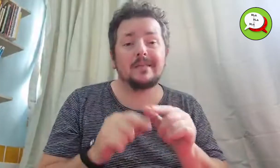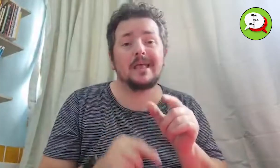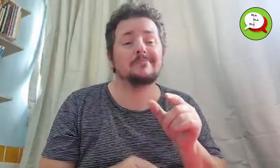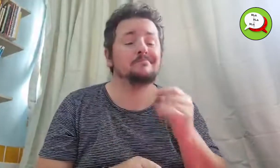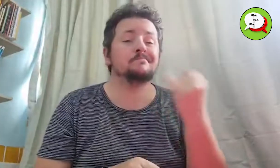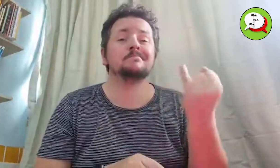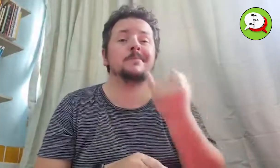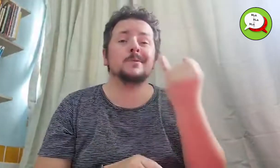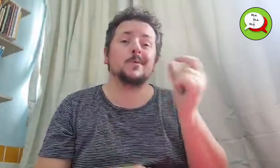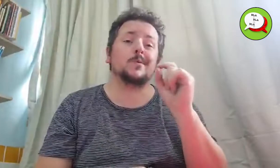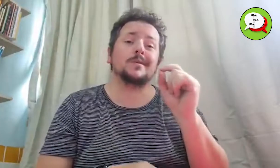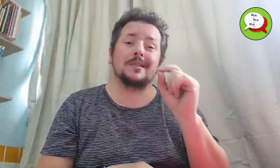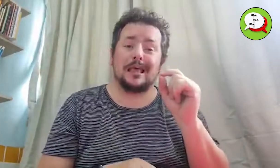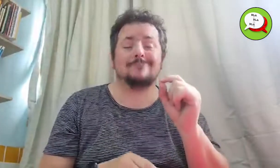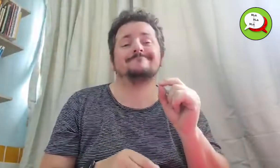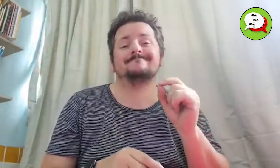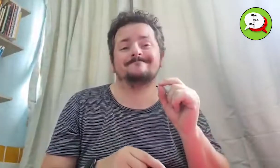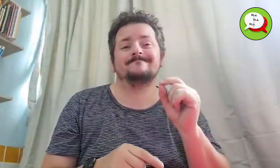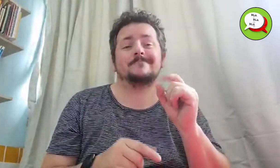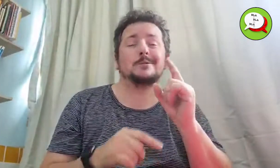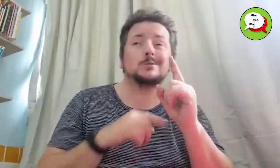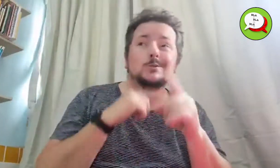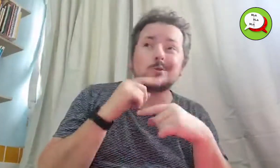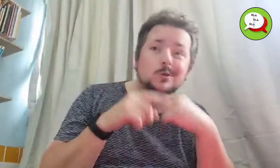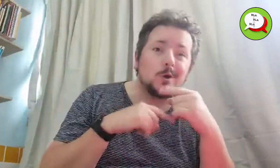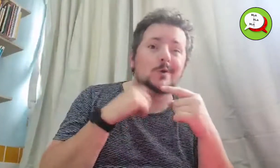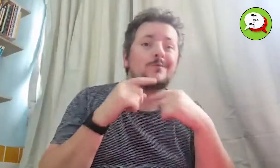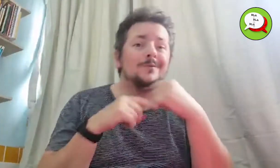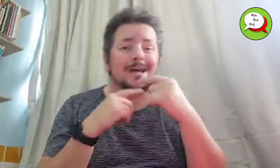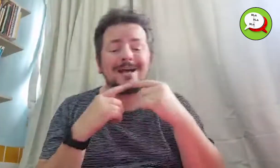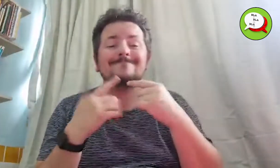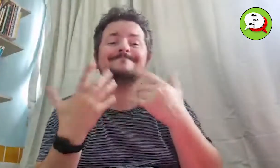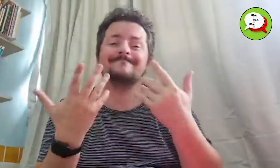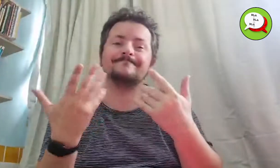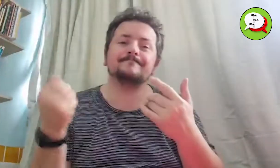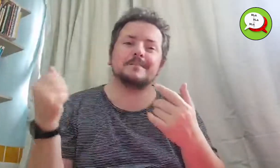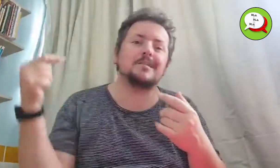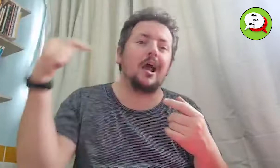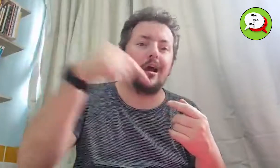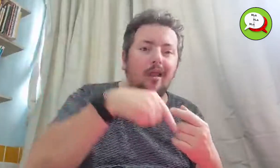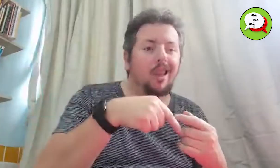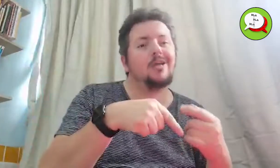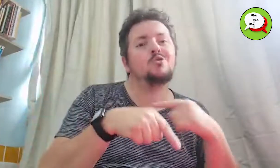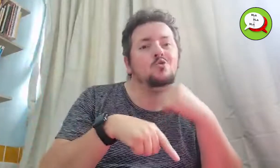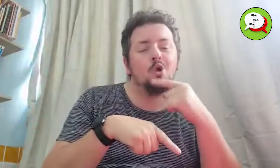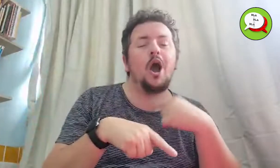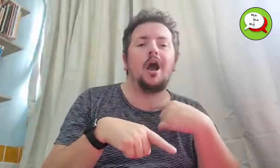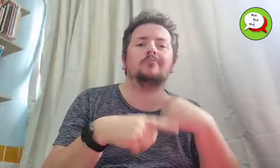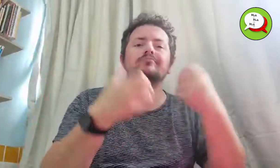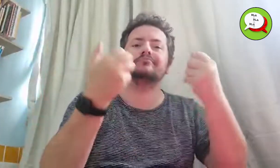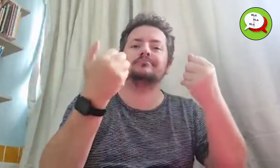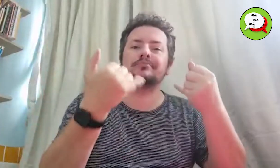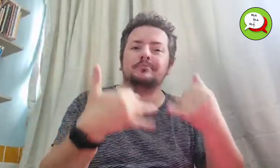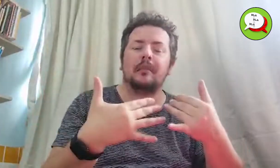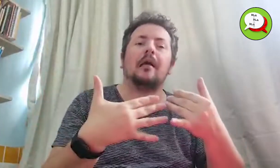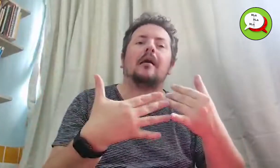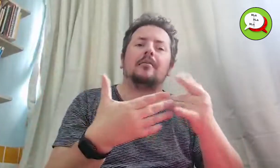por isso é muito importante ter um local onde ele tire as suas dúvidas, que ele tenha uma explicação de